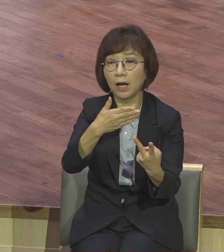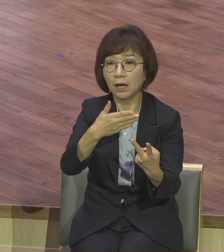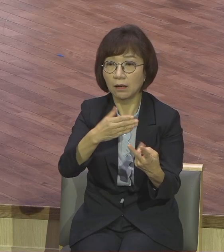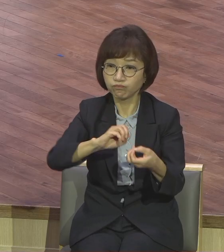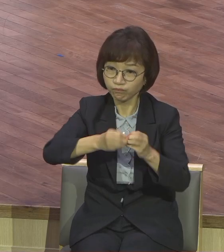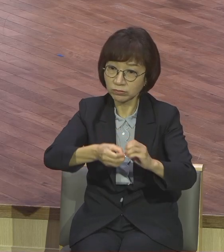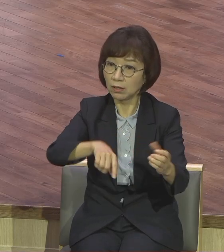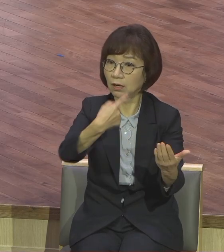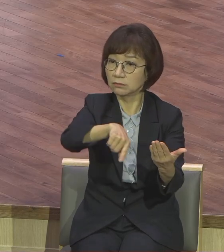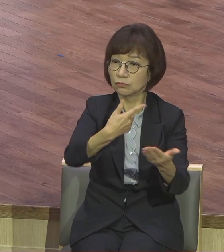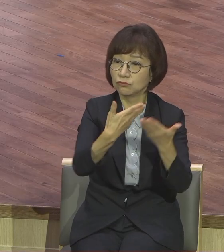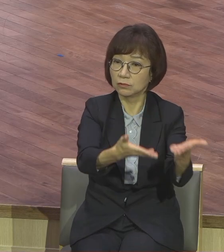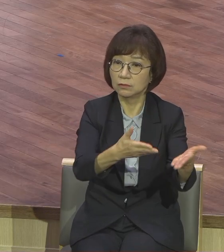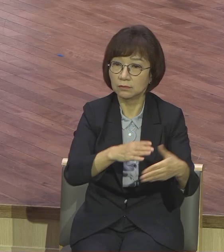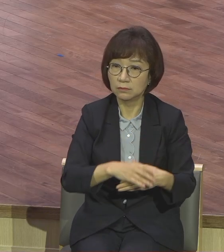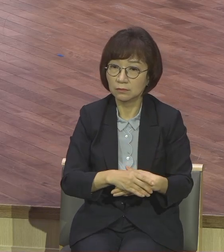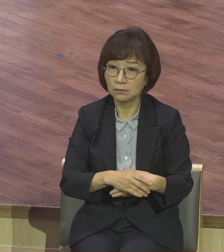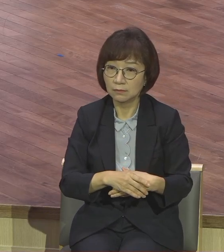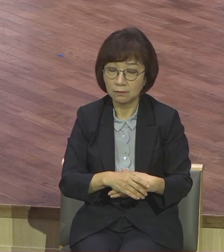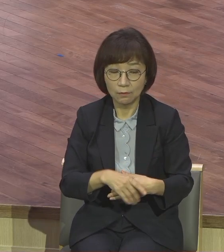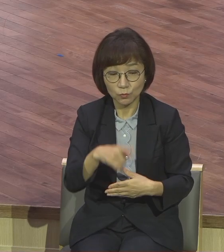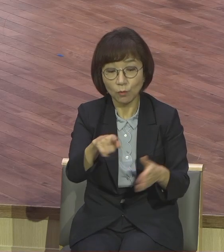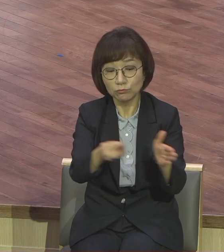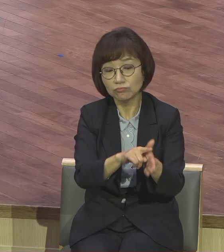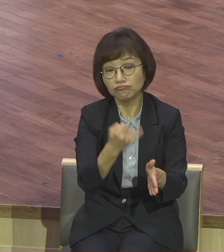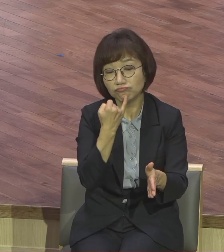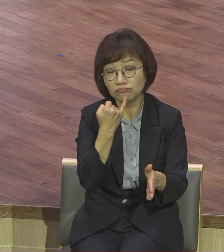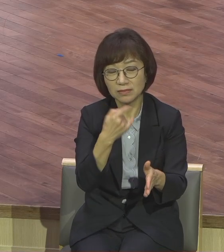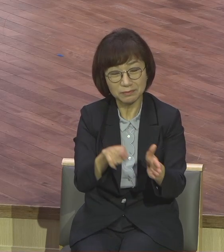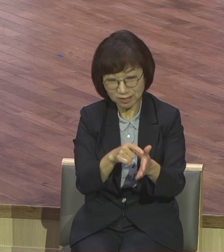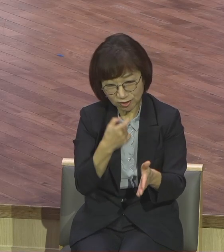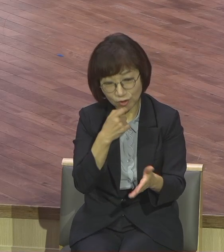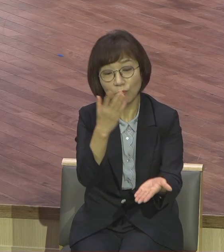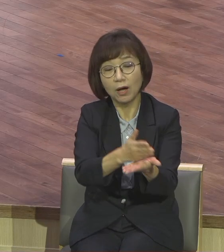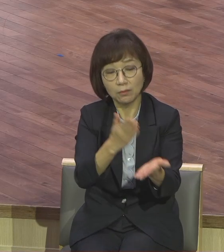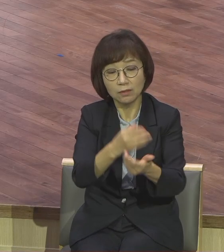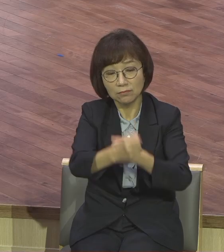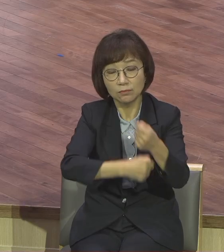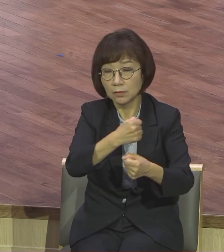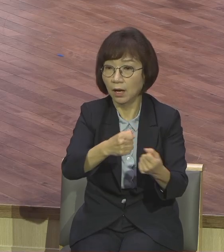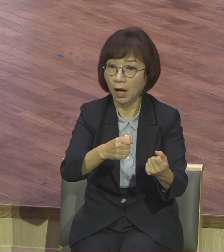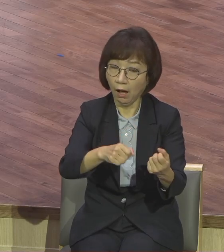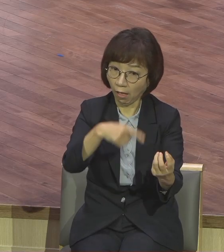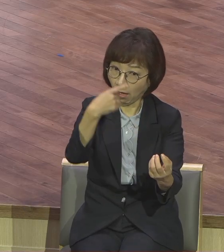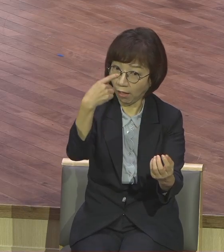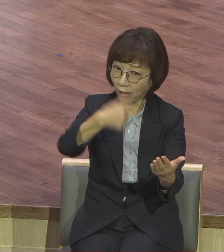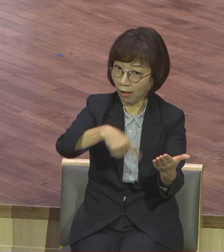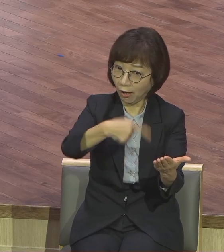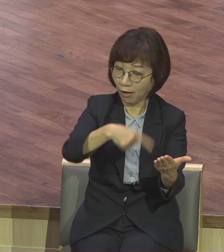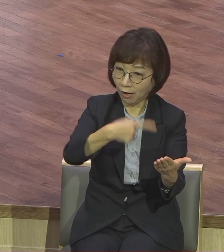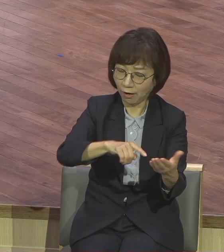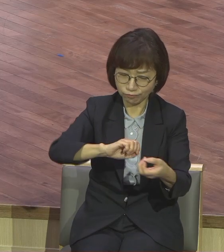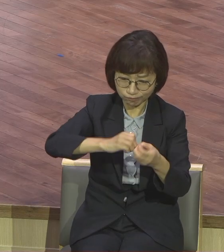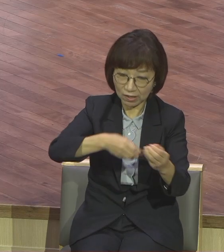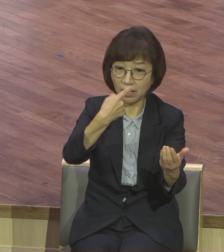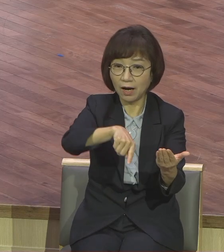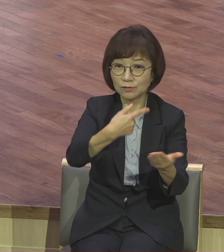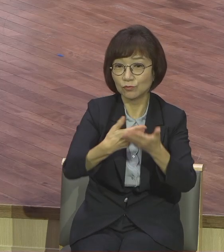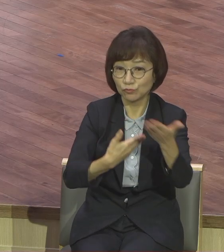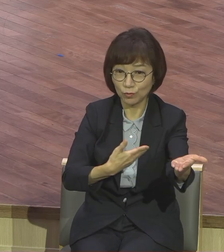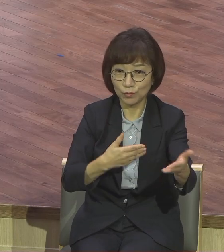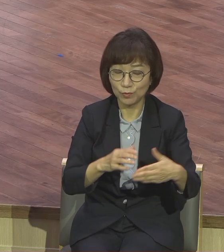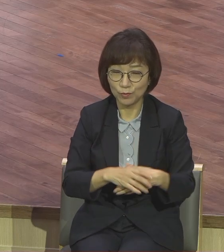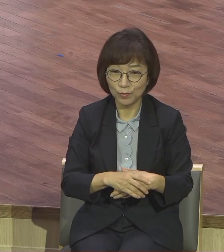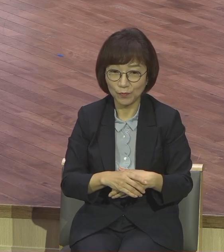내가 믿을 수 있고 안 믿을 수 있다. 특별히 예수 그리스도의 십자가의 대속은 선택된 사람들에게만 주는